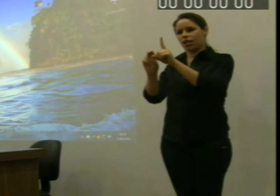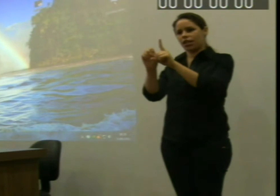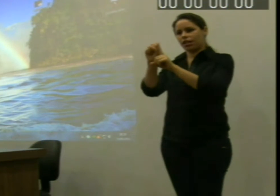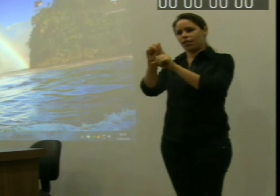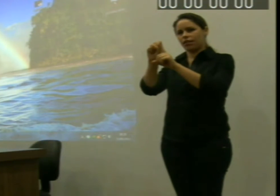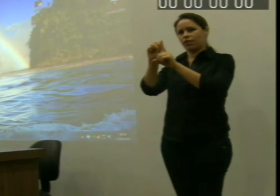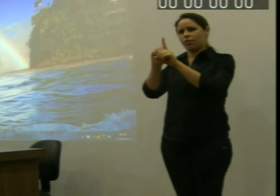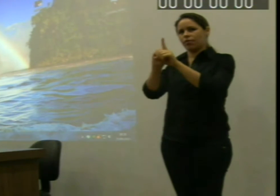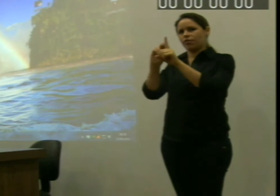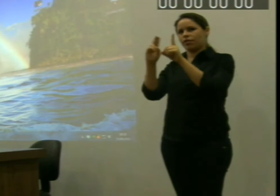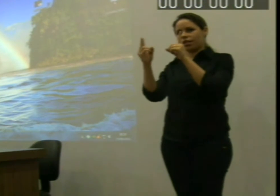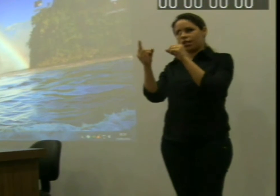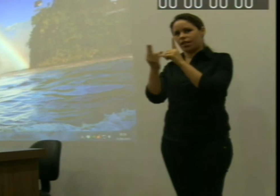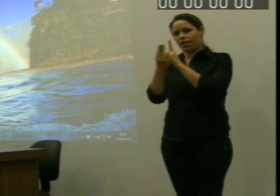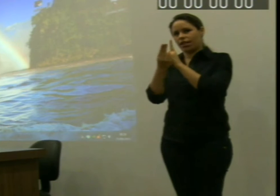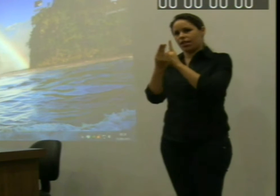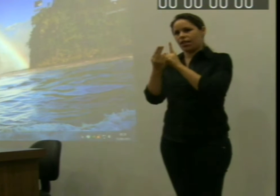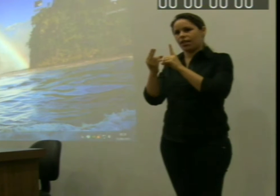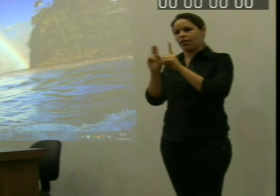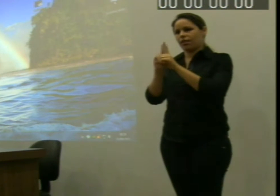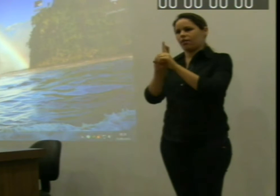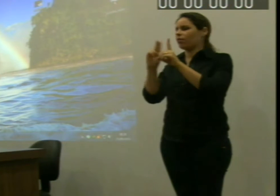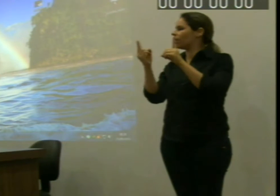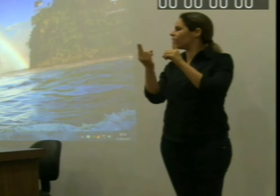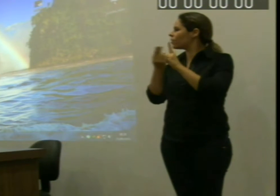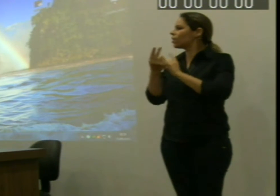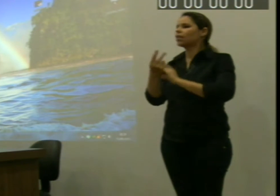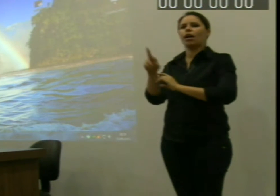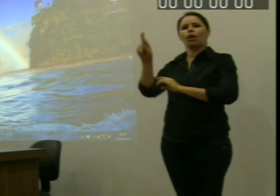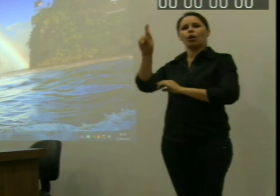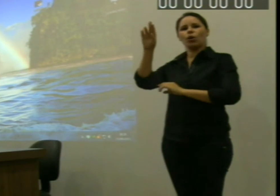Dourados professora Rosana de Fátima